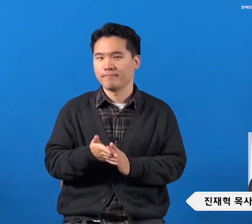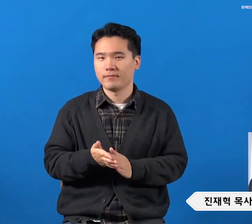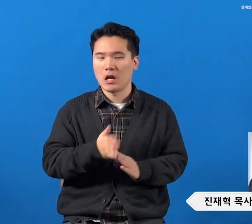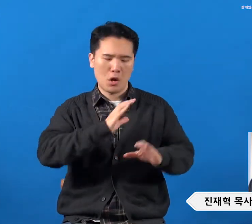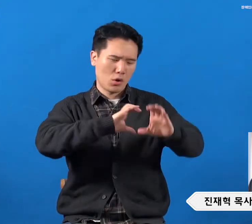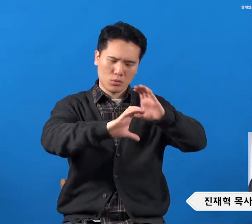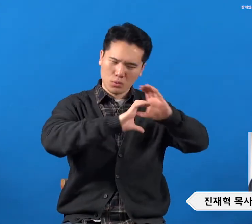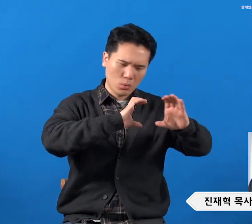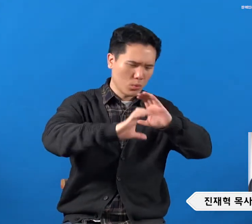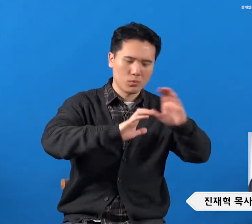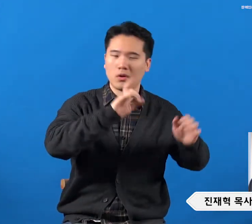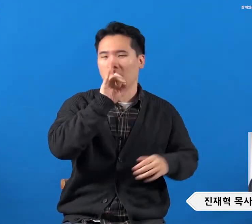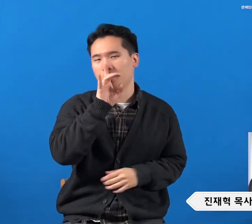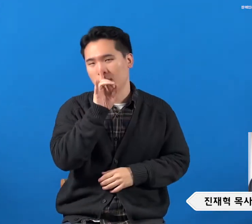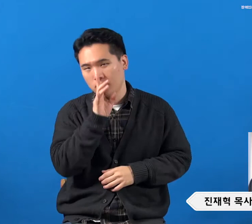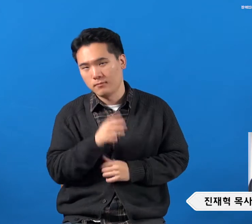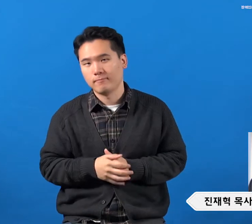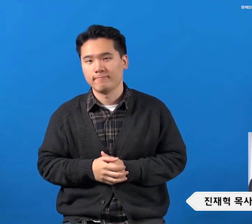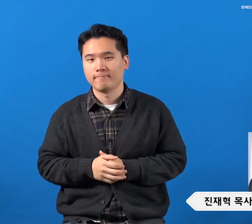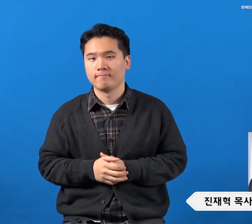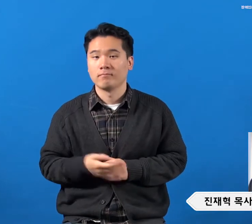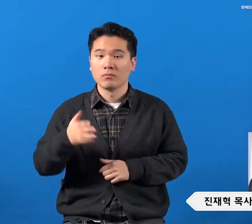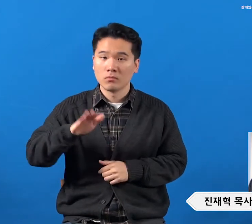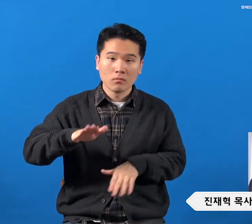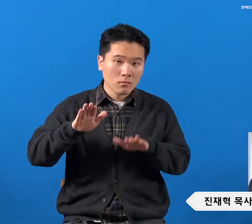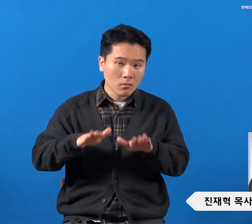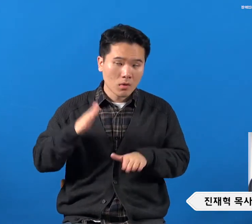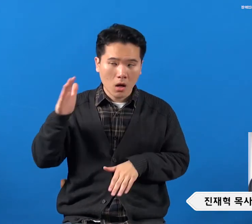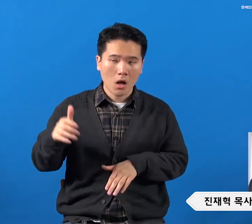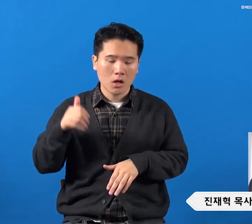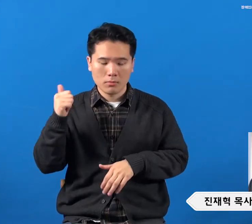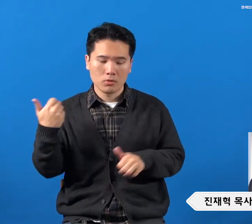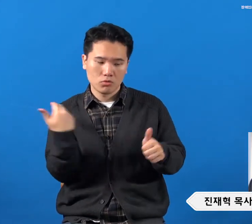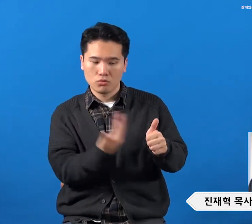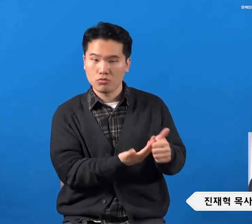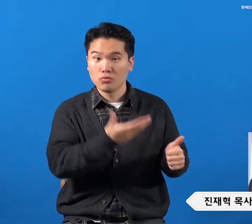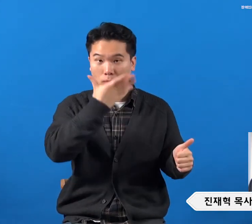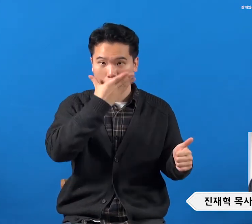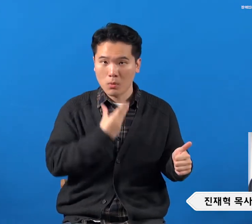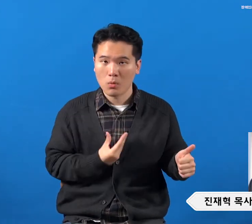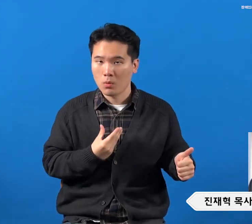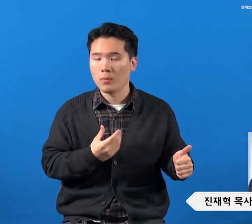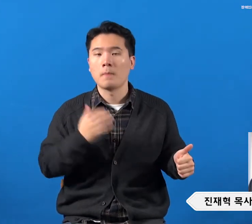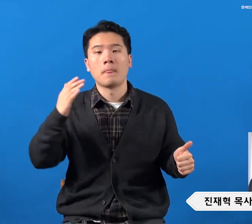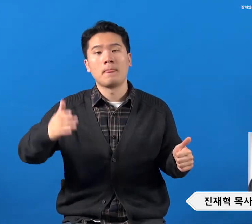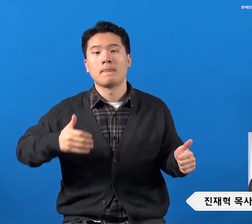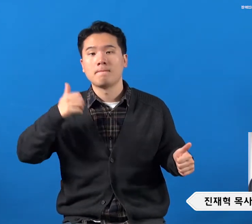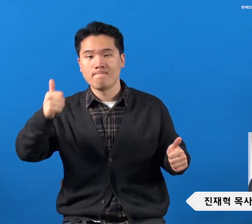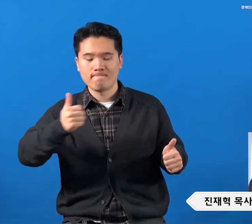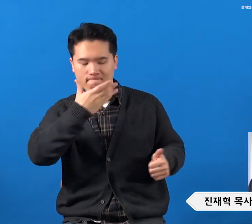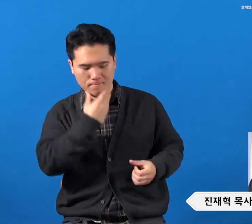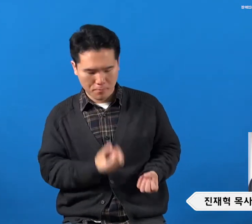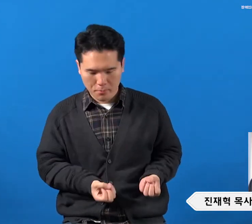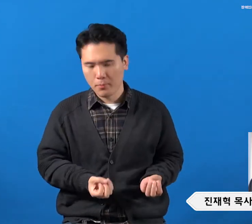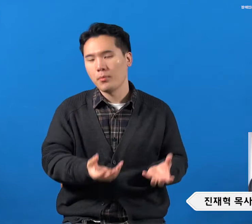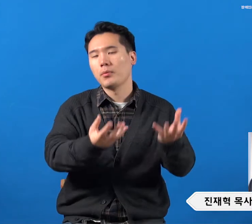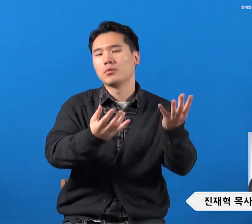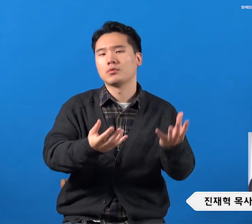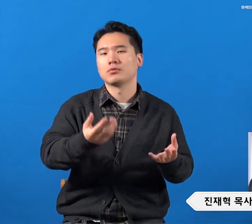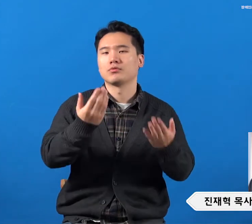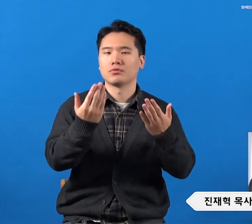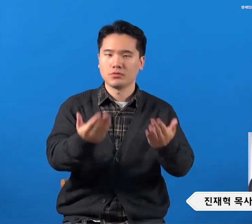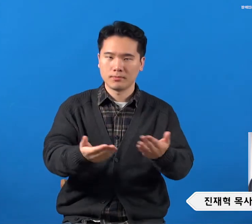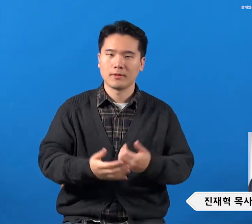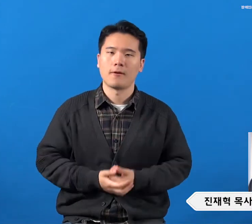없습니다. 소통되지 않습니다. 그런데 오늘 하나님이 주시는 축복, 하나님께서